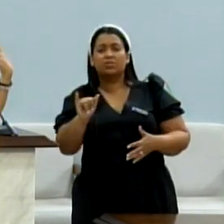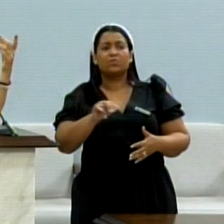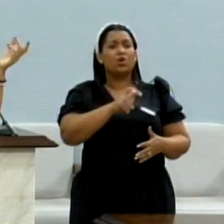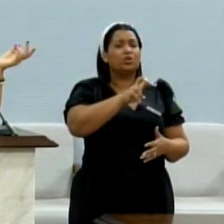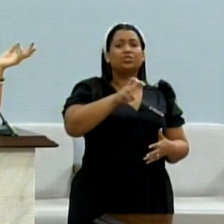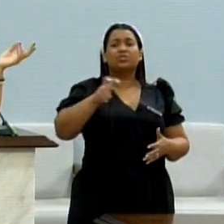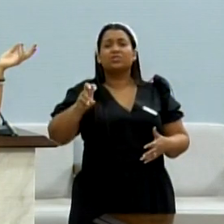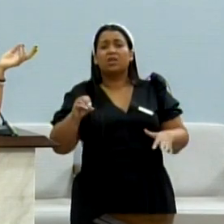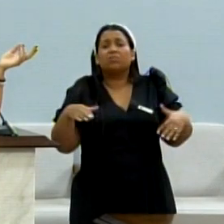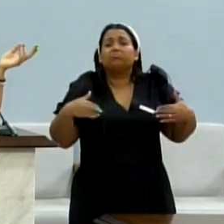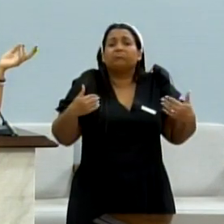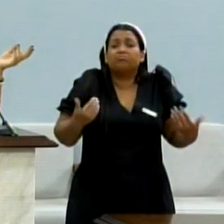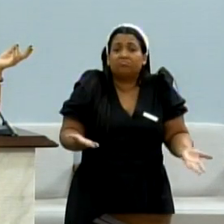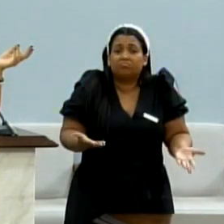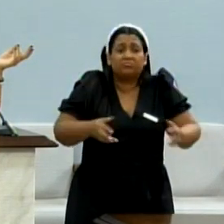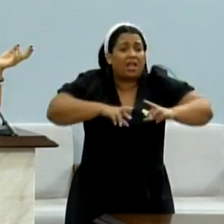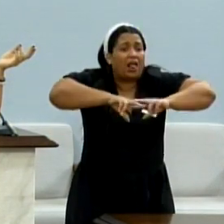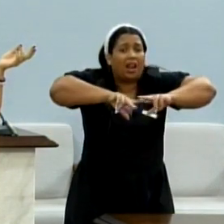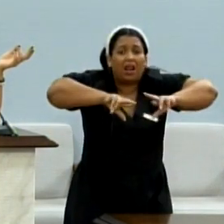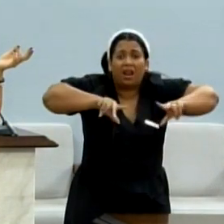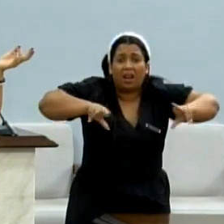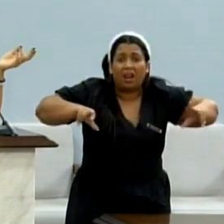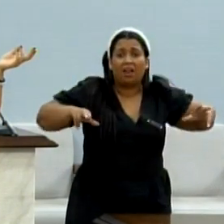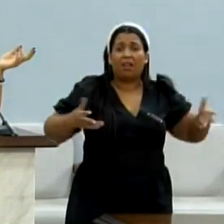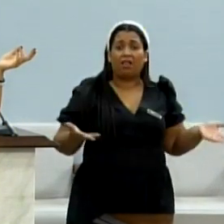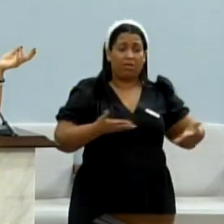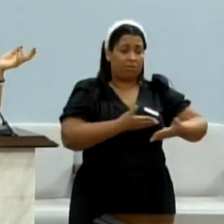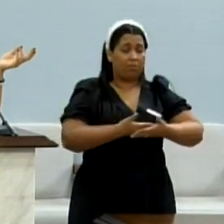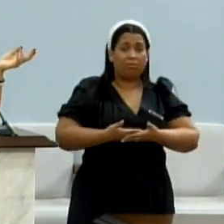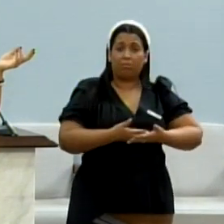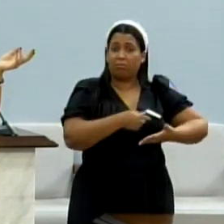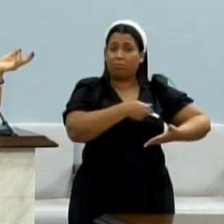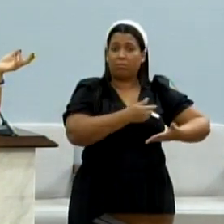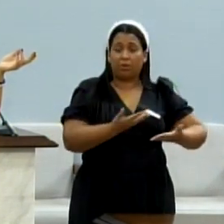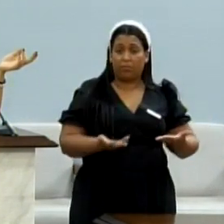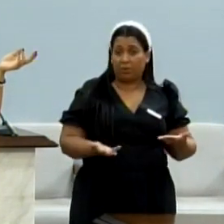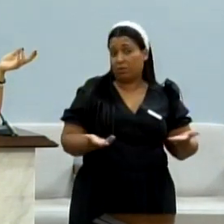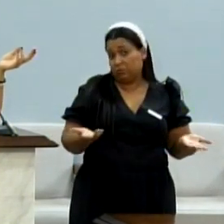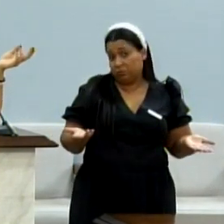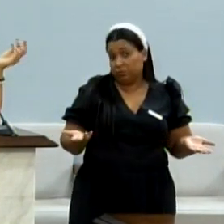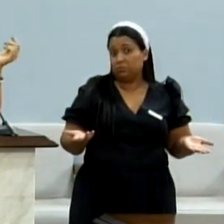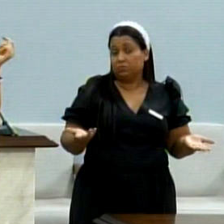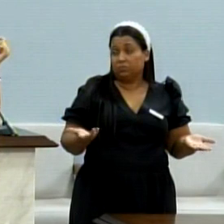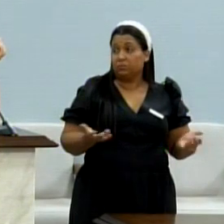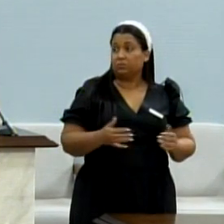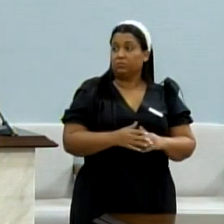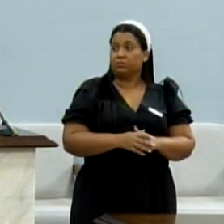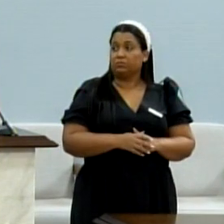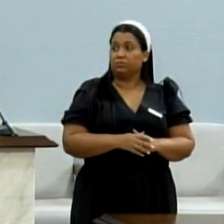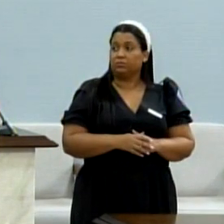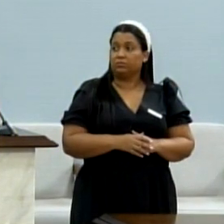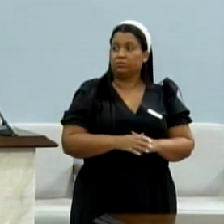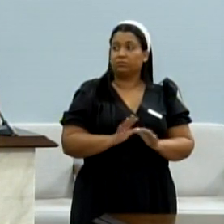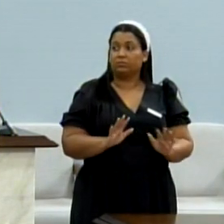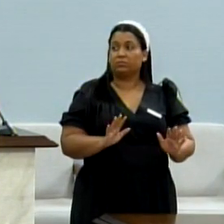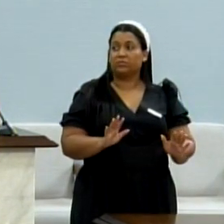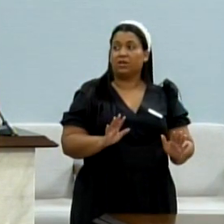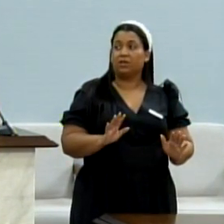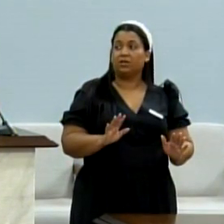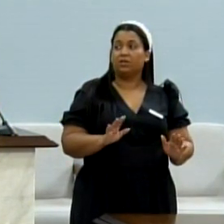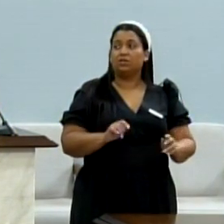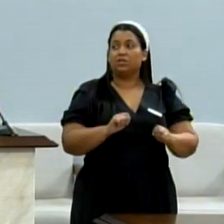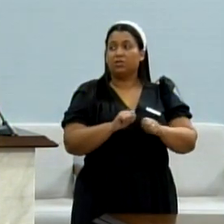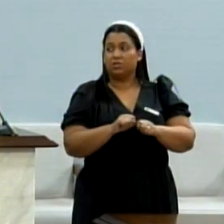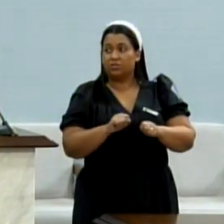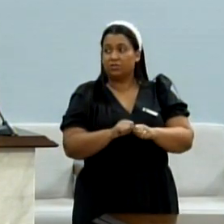X0, tem outras condições na genética, porque como já era um bebê com questões congênitas, provavelmente teria. Aí eles falaram, ah, daí a gente faz